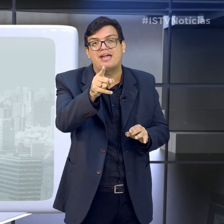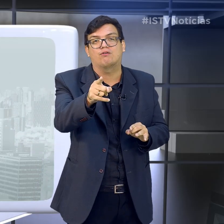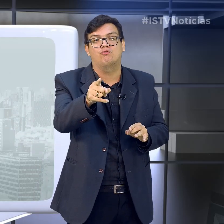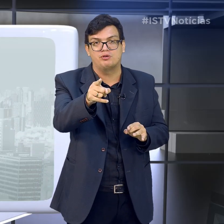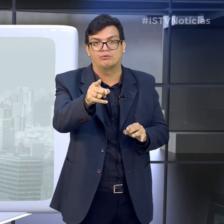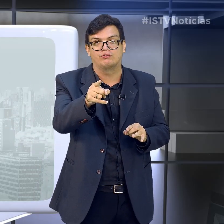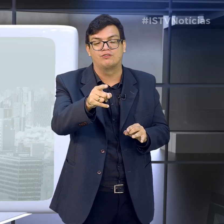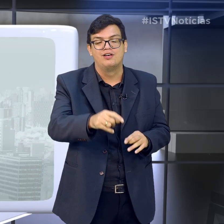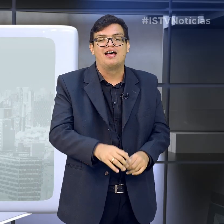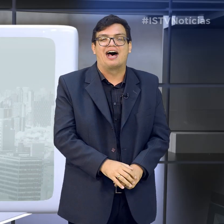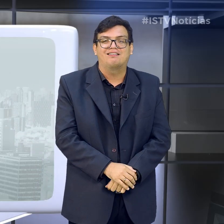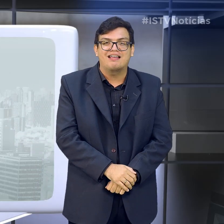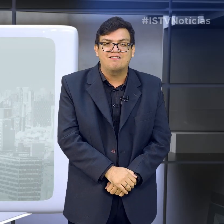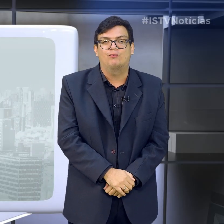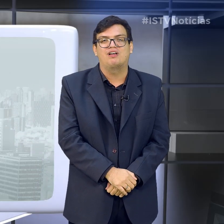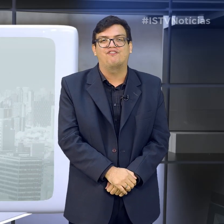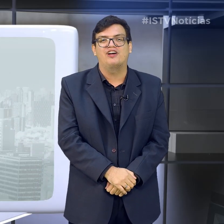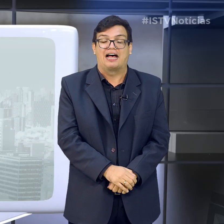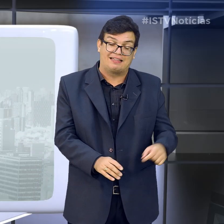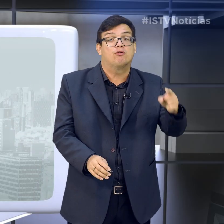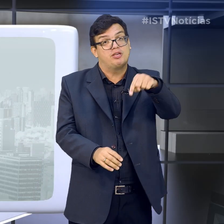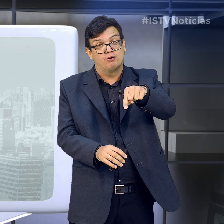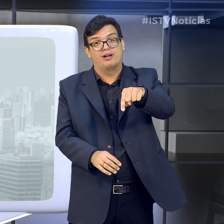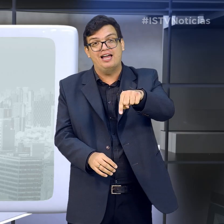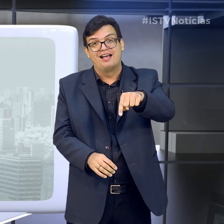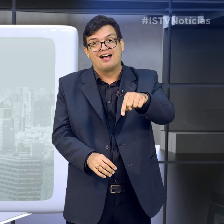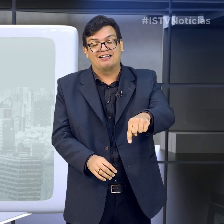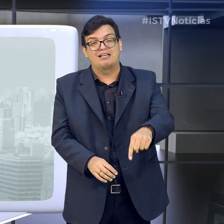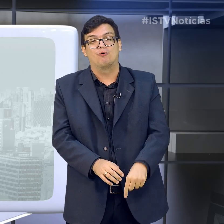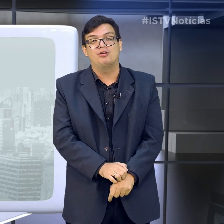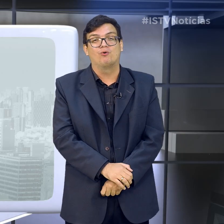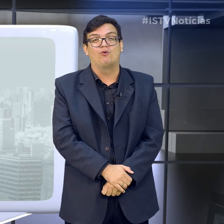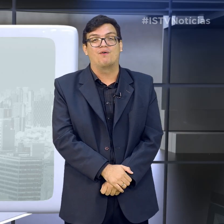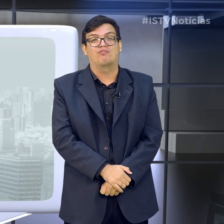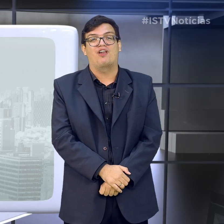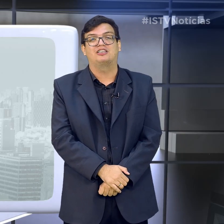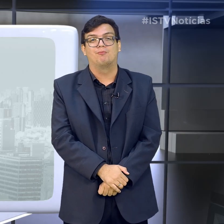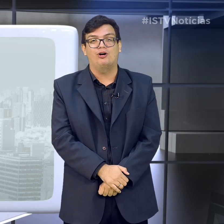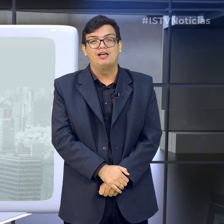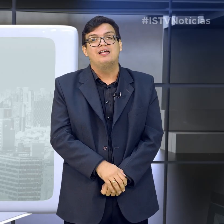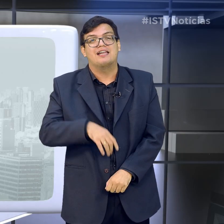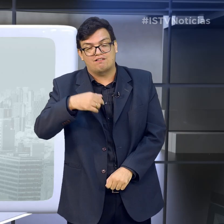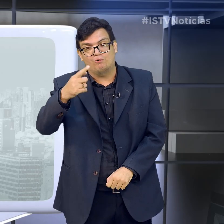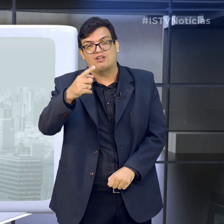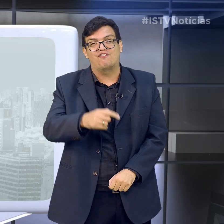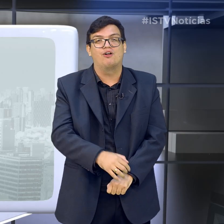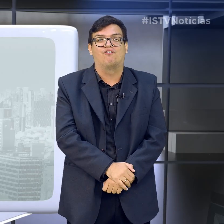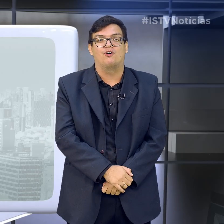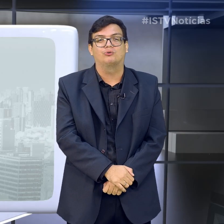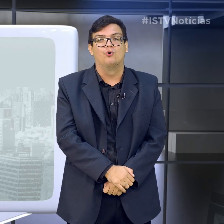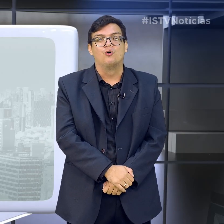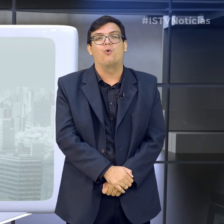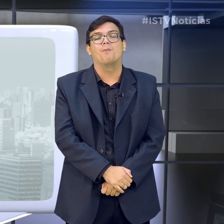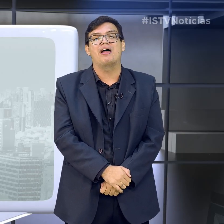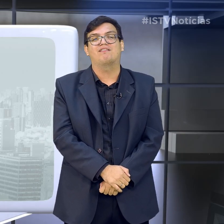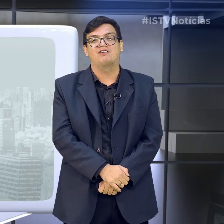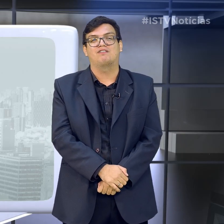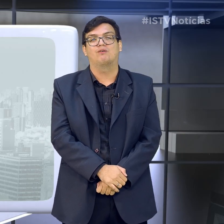aos domingos até segunda-feira até domingo né até domingo com vamos falar de amor e na segunda-feira eu volto com mais edição